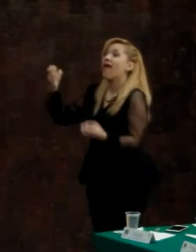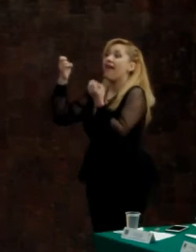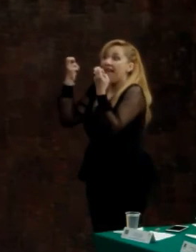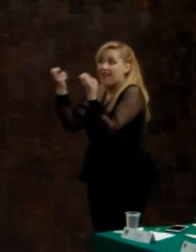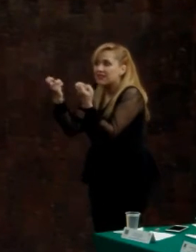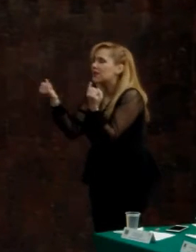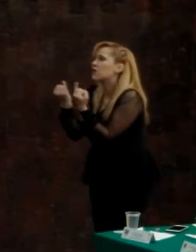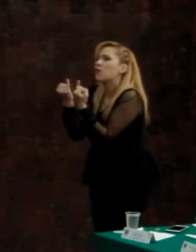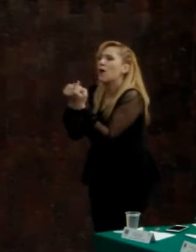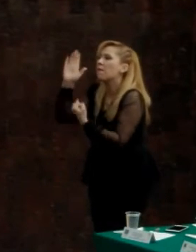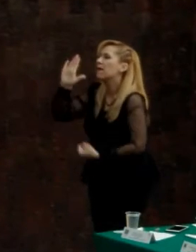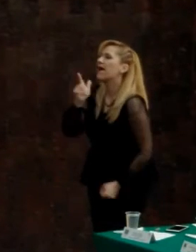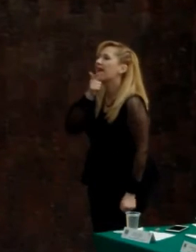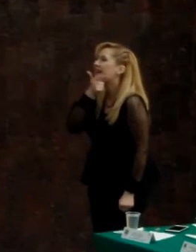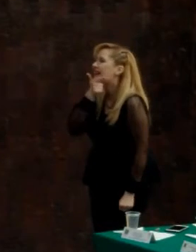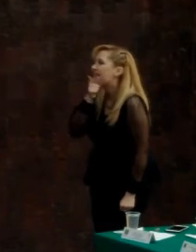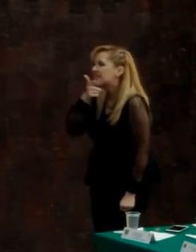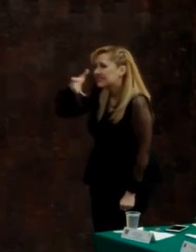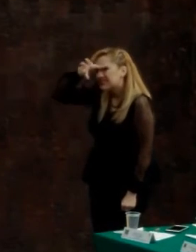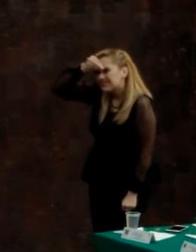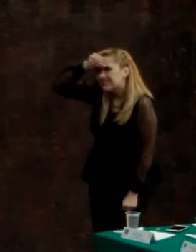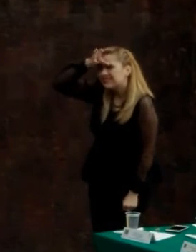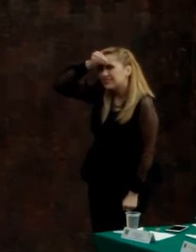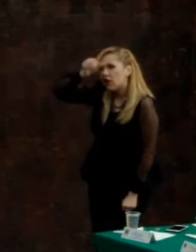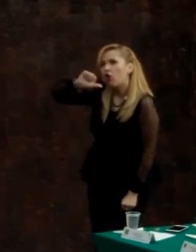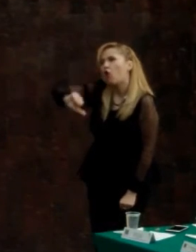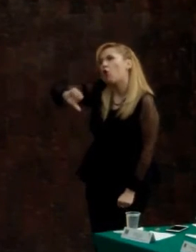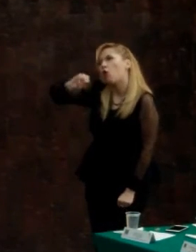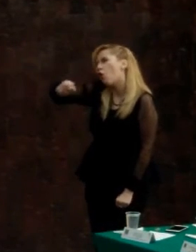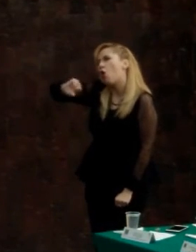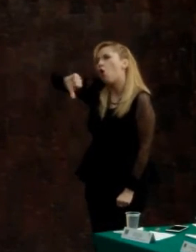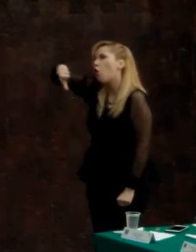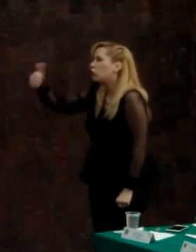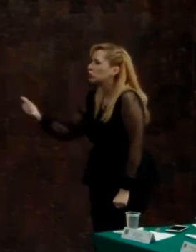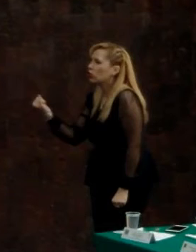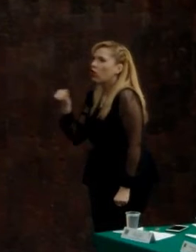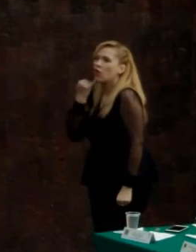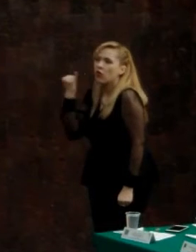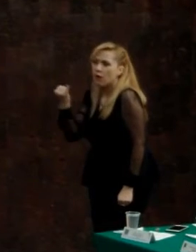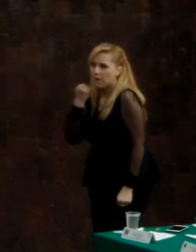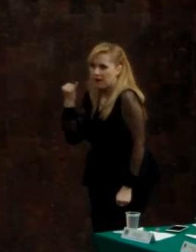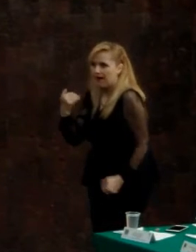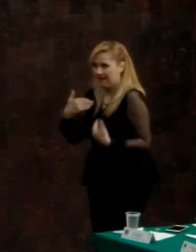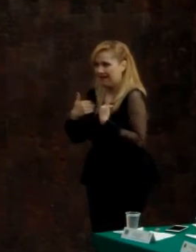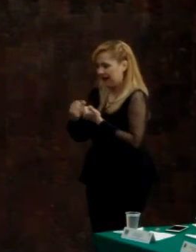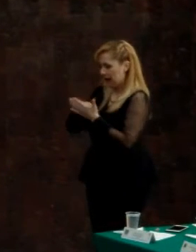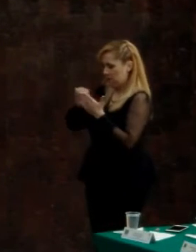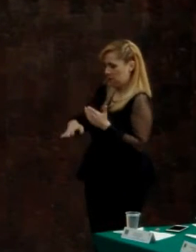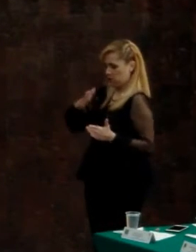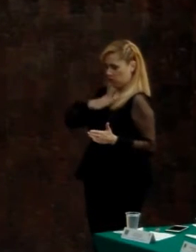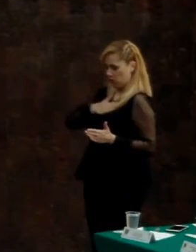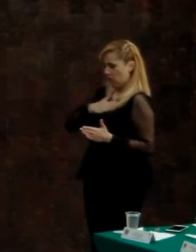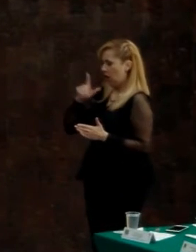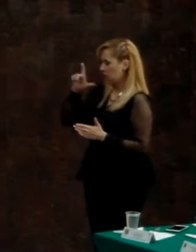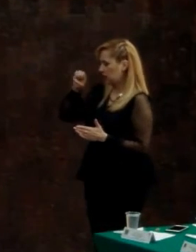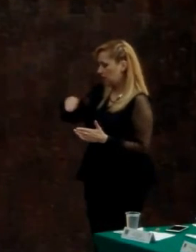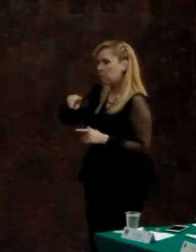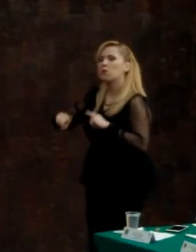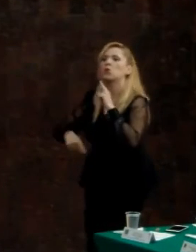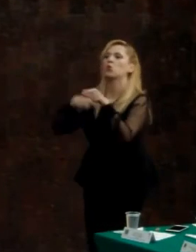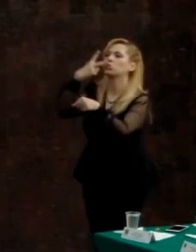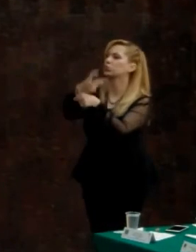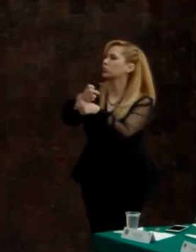de aprender inglés o cualquier otro idioma después de la lengua materna. En este mismo